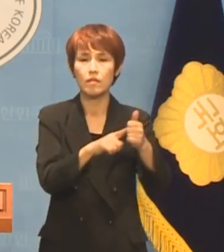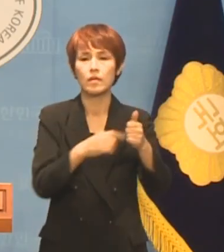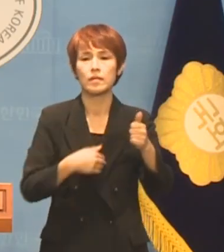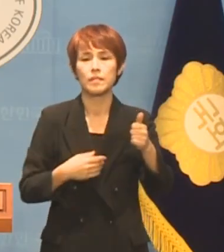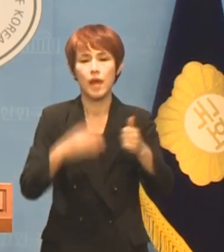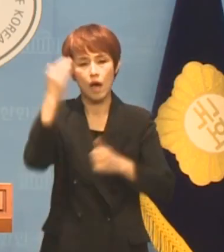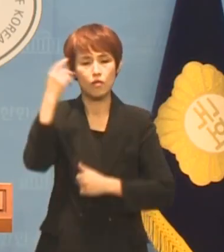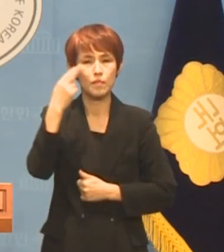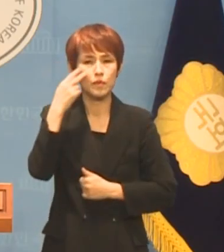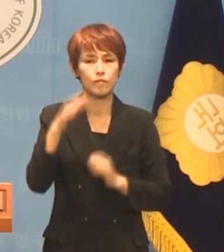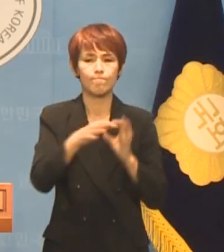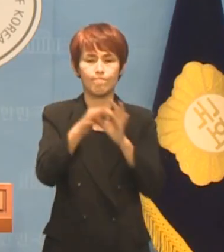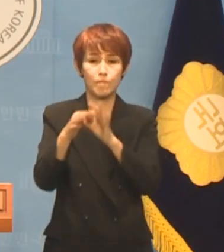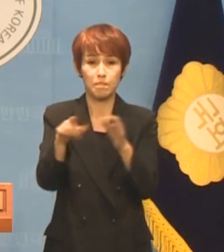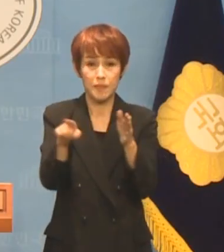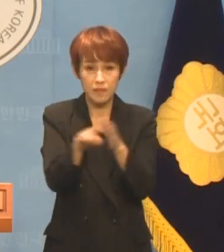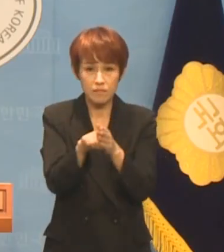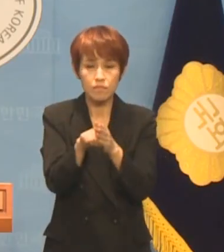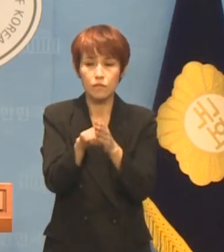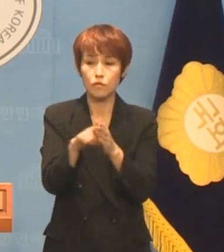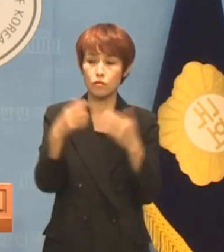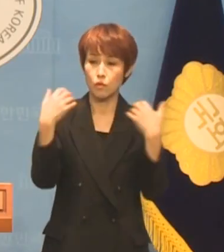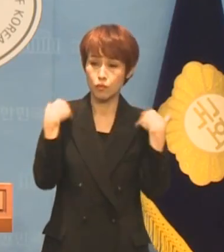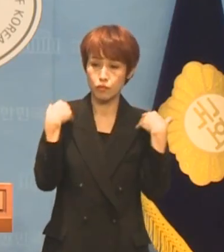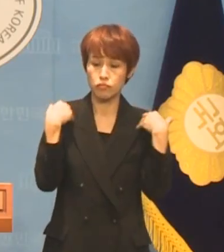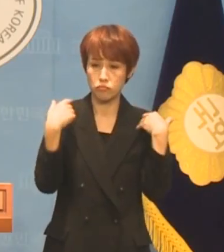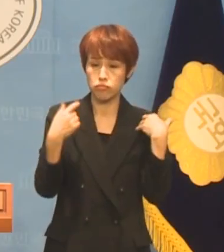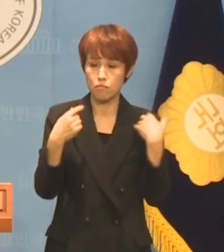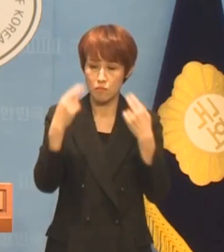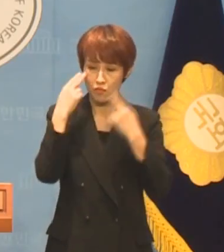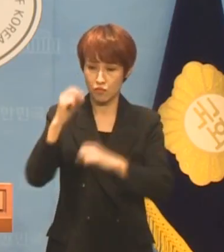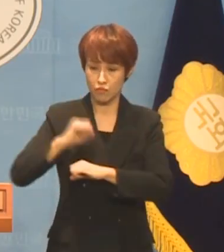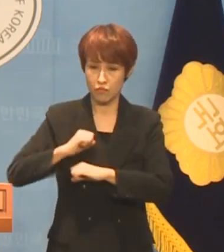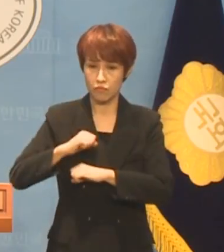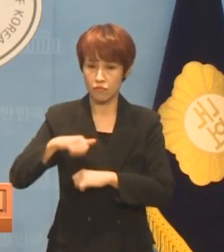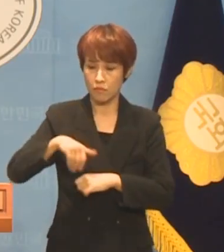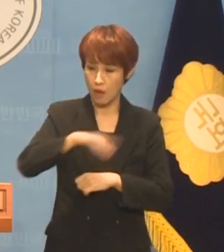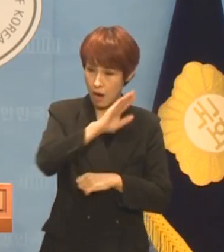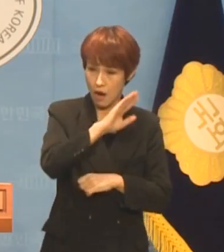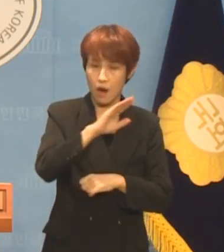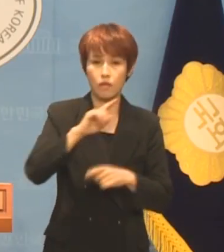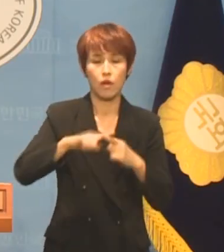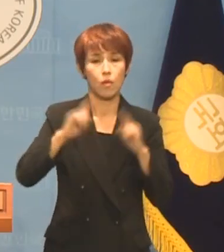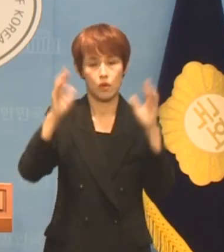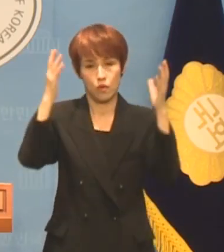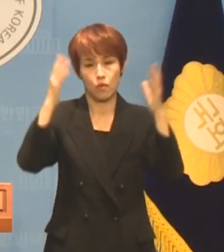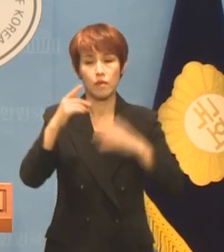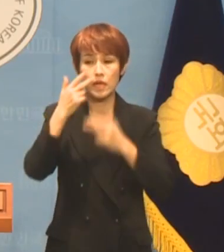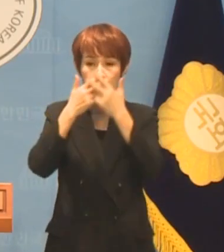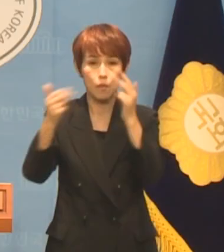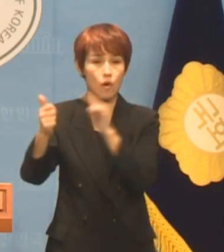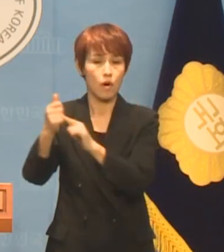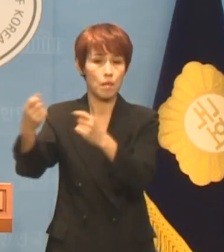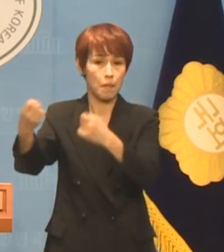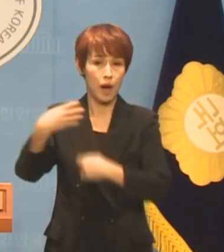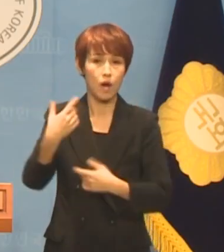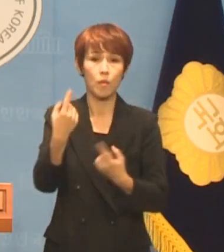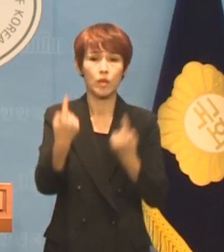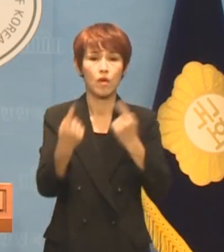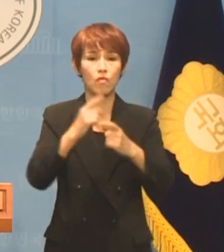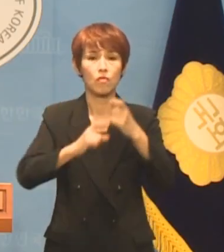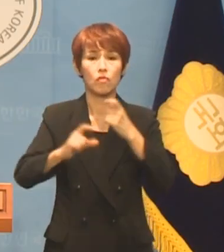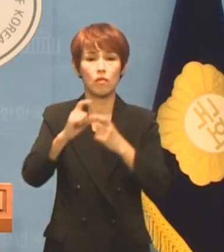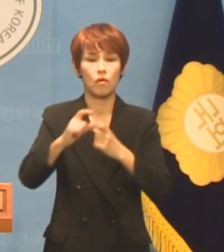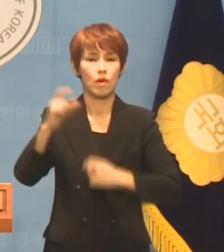우리 대부분은 그런 종류의 접근을 환영할 겁니다. 또 기꺼이 새로운 관계를 맺거나 이 대표가 예전에 선호했던 것보다 더